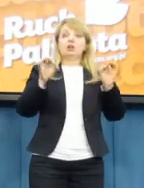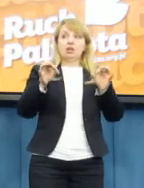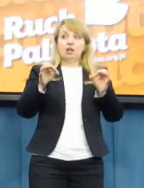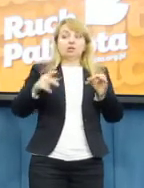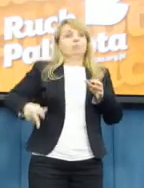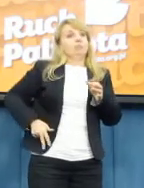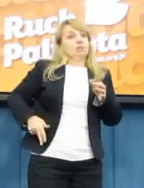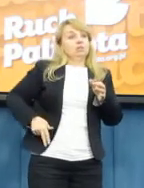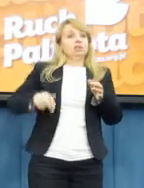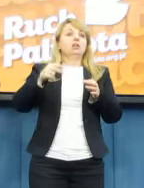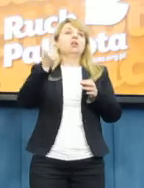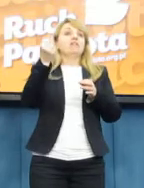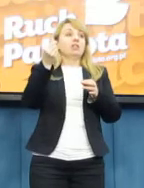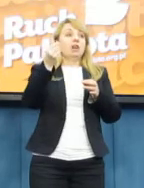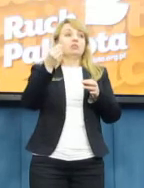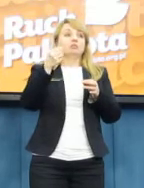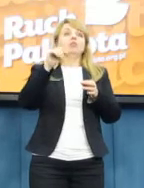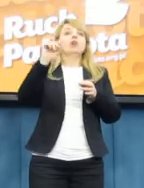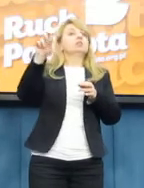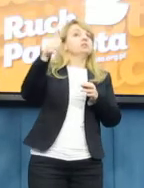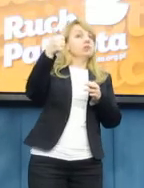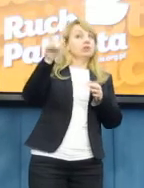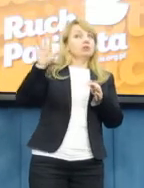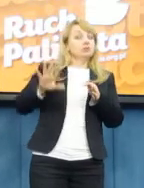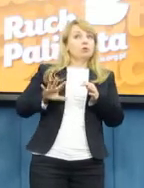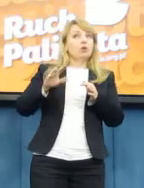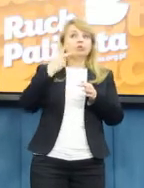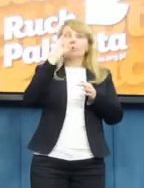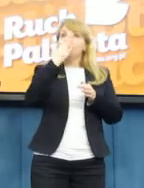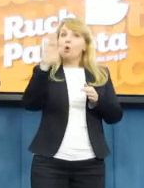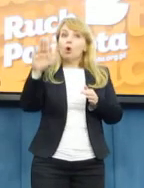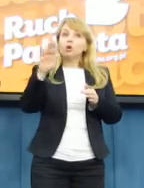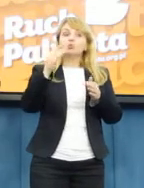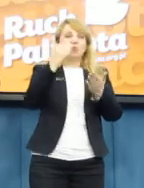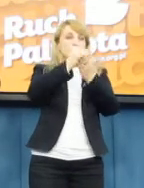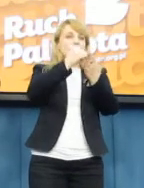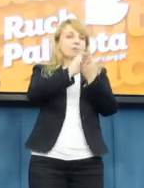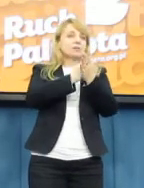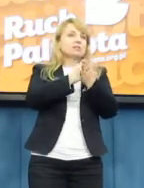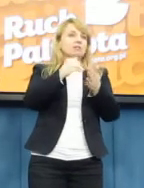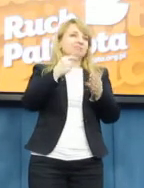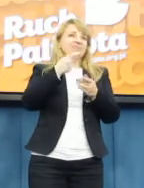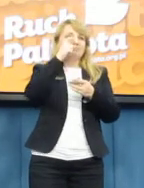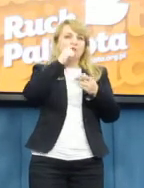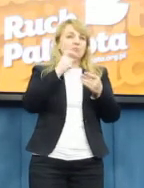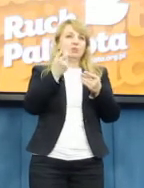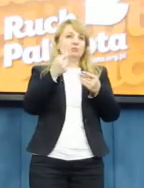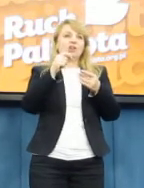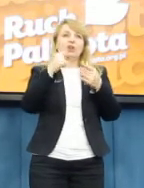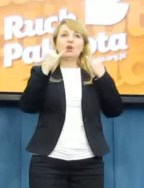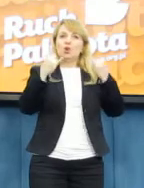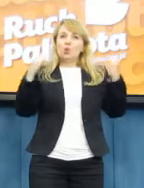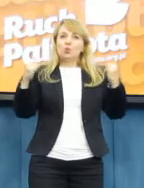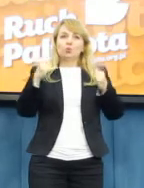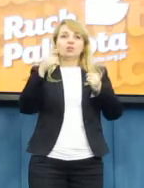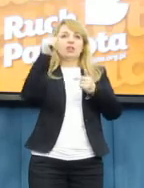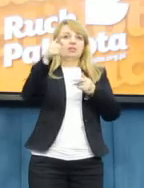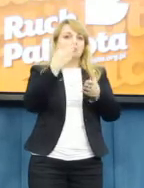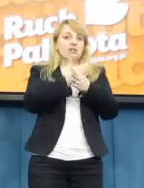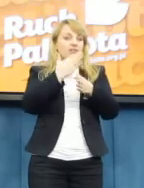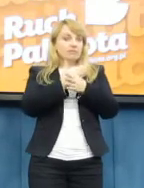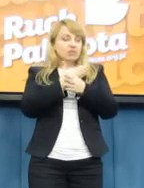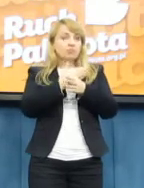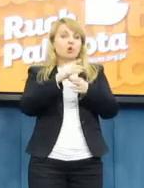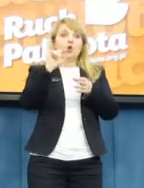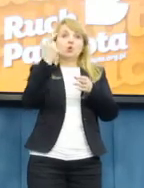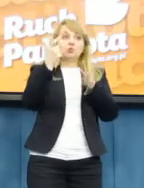z jednej strony zgłasza raz po raz jakieś absurdalne, gnębiące przedsiębiorców przepisy, takie jak ten obowiązek kas fiskalnych, czy jak te dwa, o których przed chwilą mówiłem.